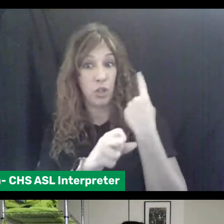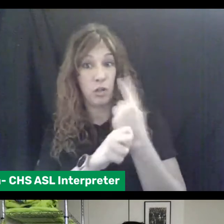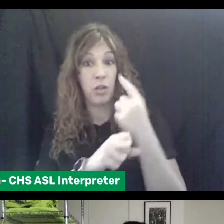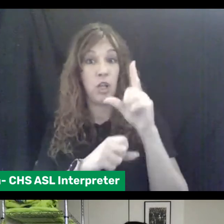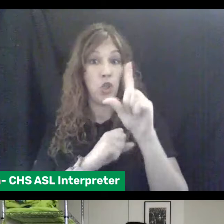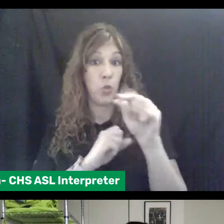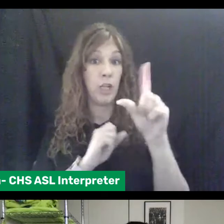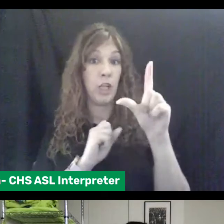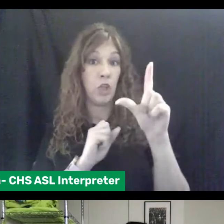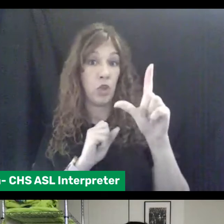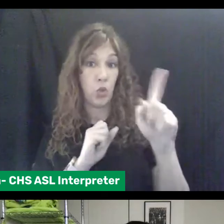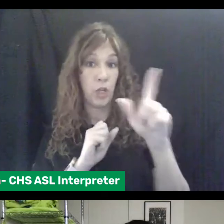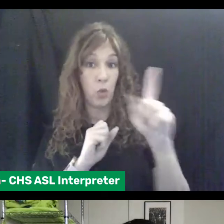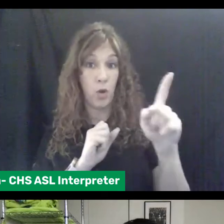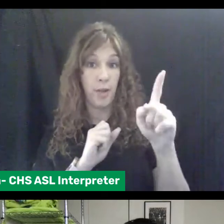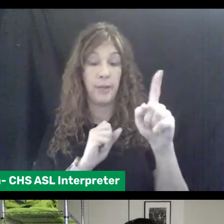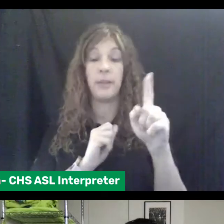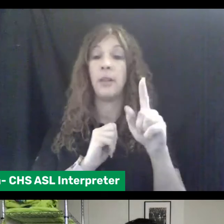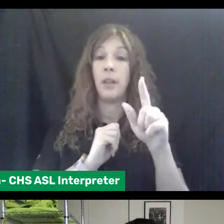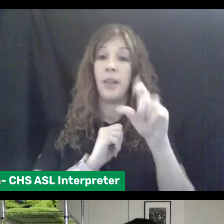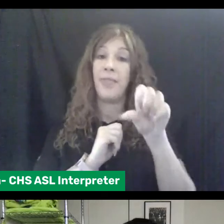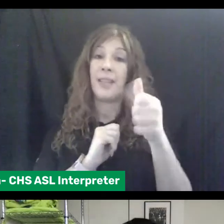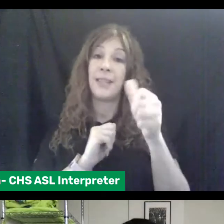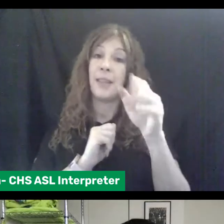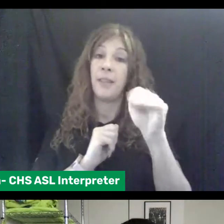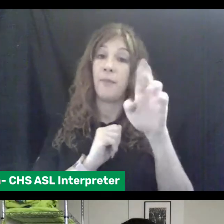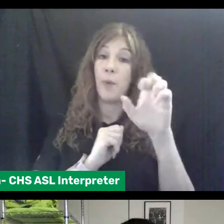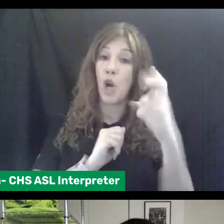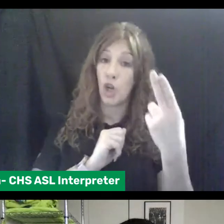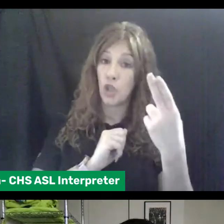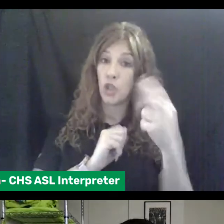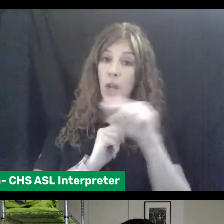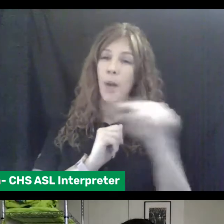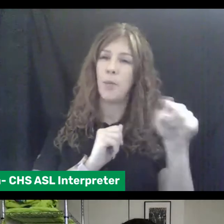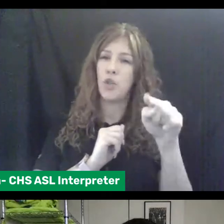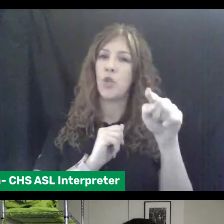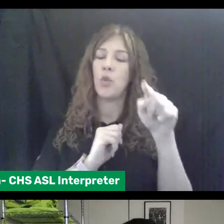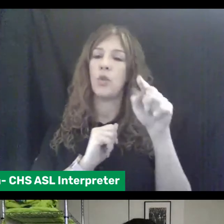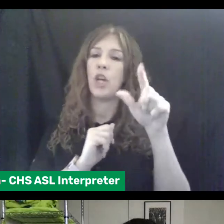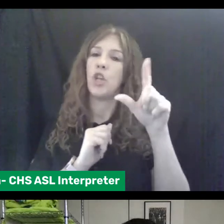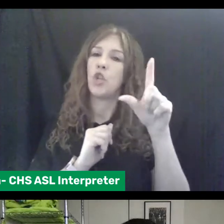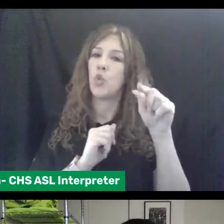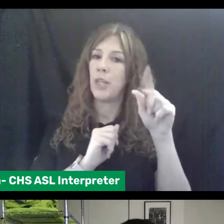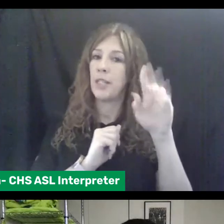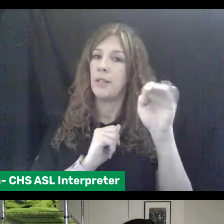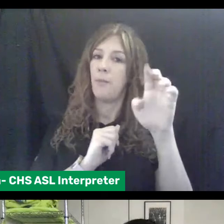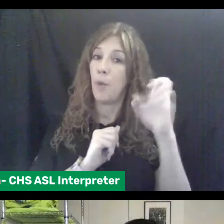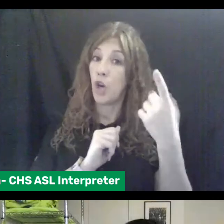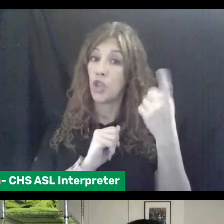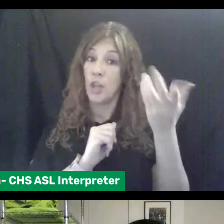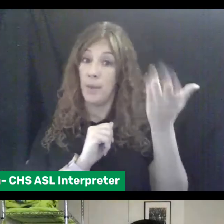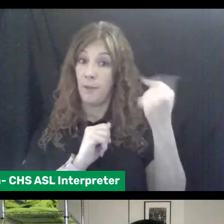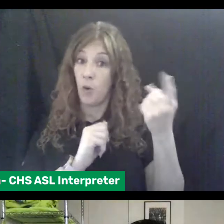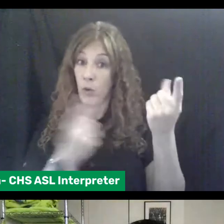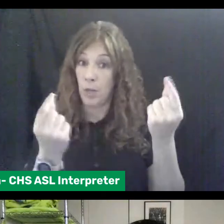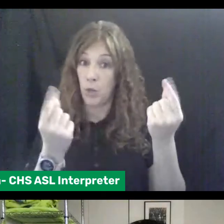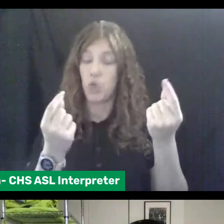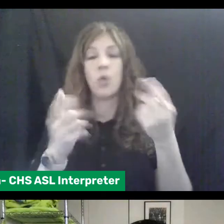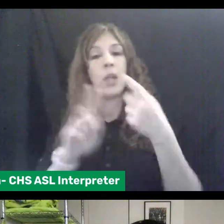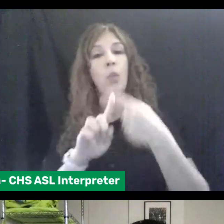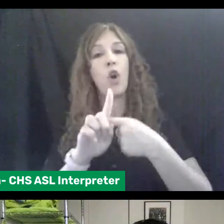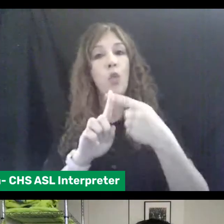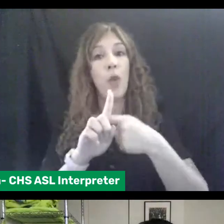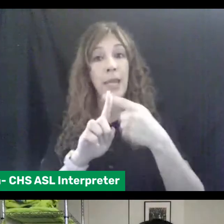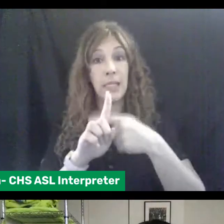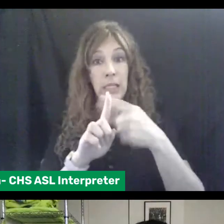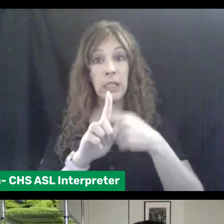2021, el 10 de marzo, hasta el 10 de marzo del 2021, ellos rentaban un espacio en North